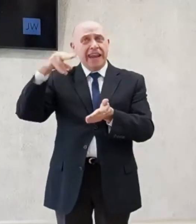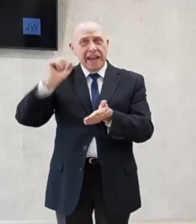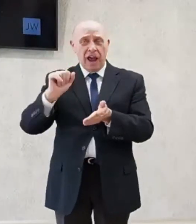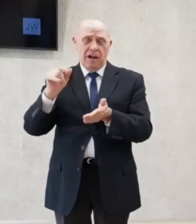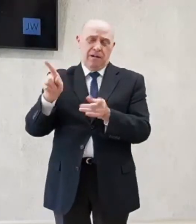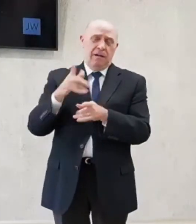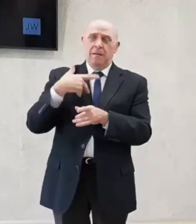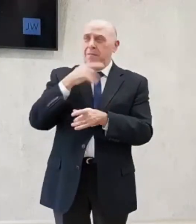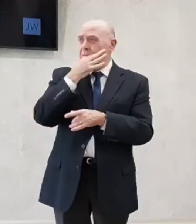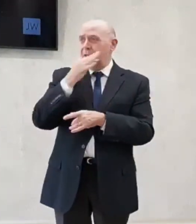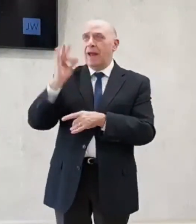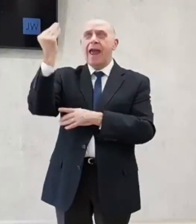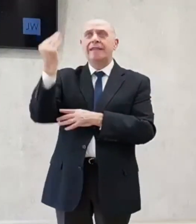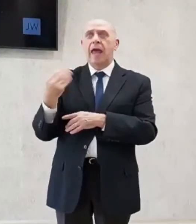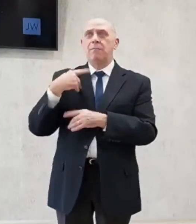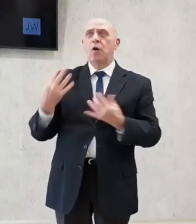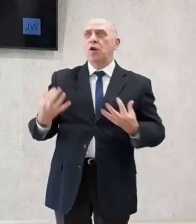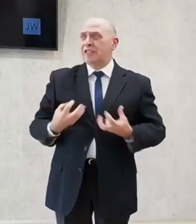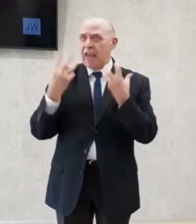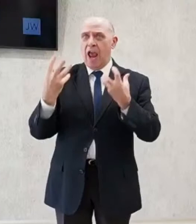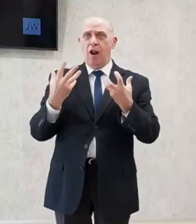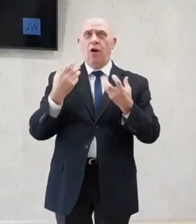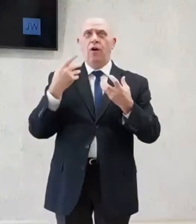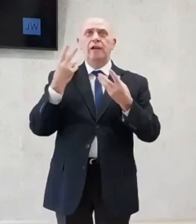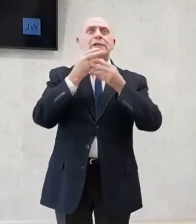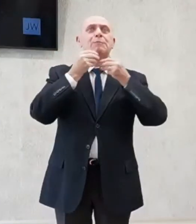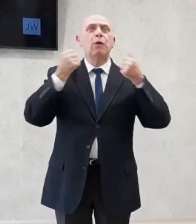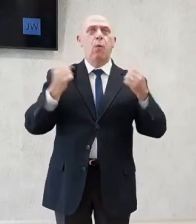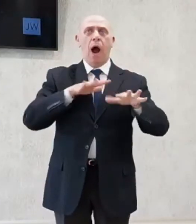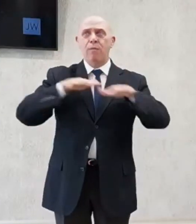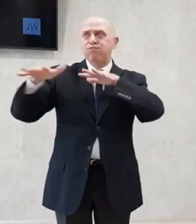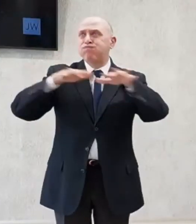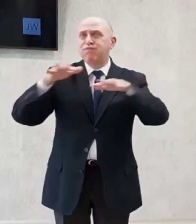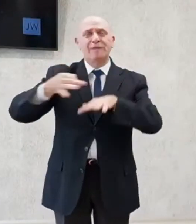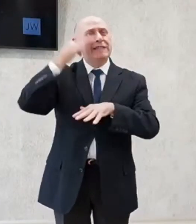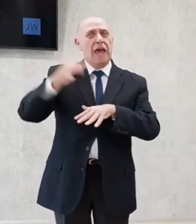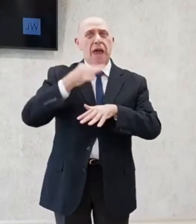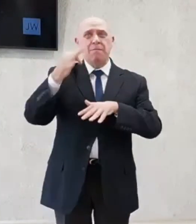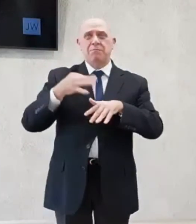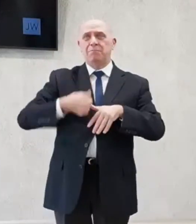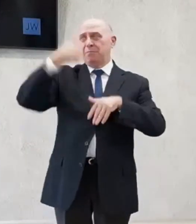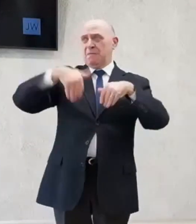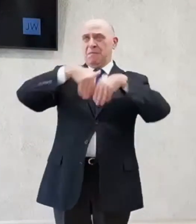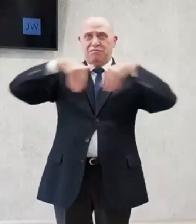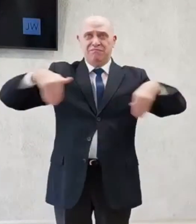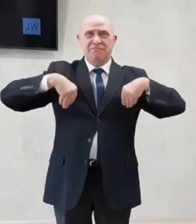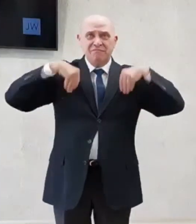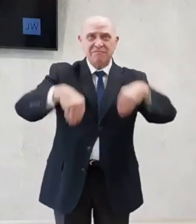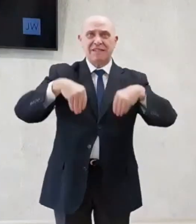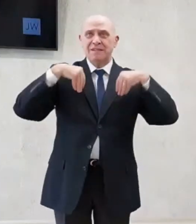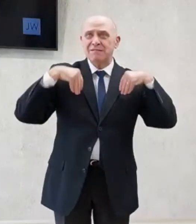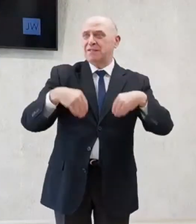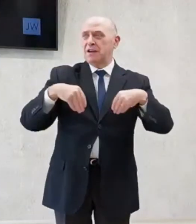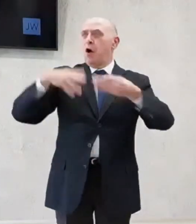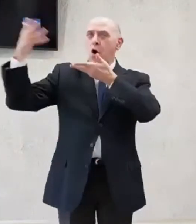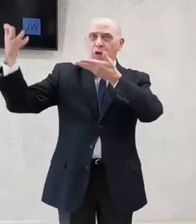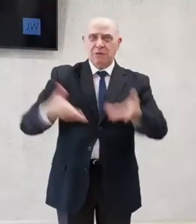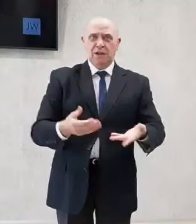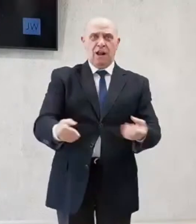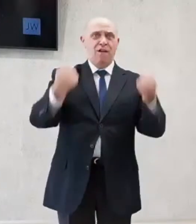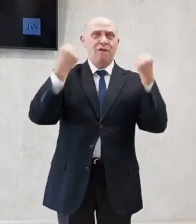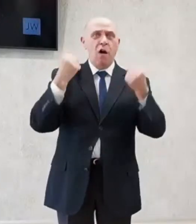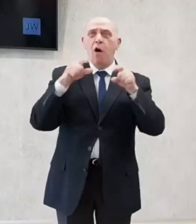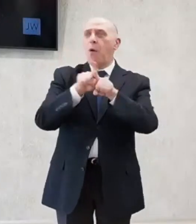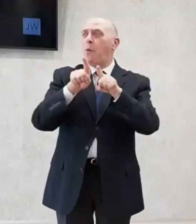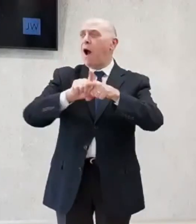dimenticheremo mai operosa nelle attività spirituali sempre in prima linea ospedale ed energica come